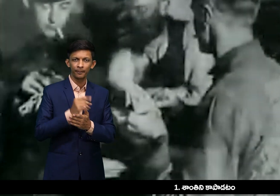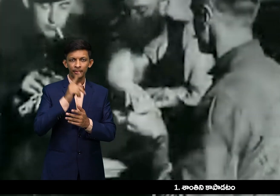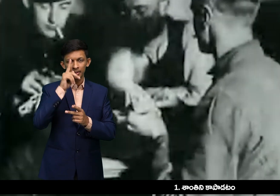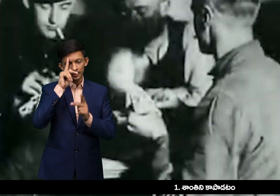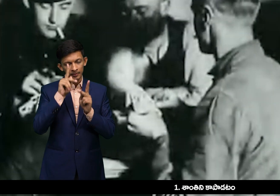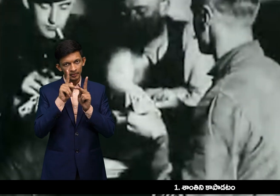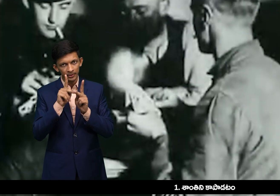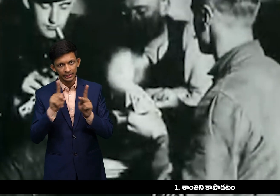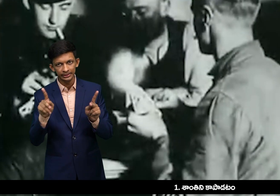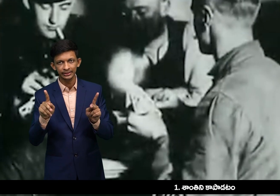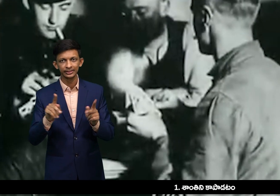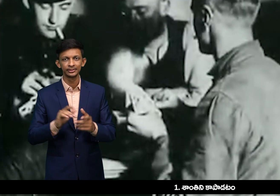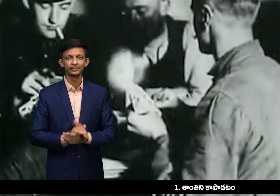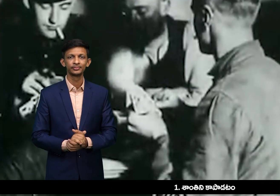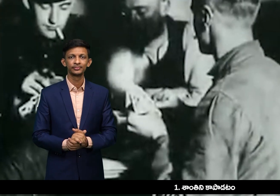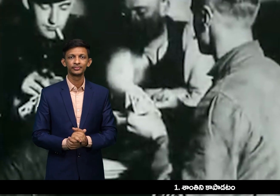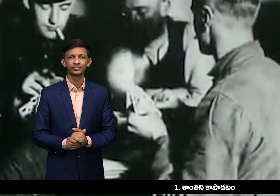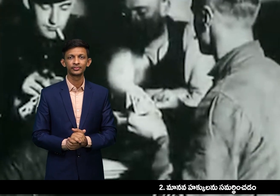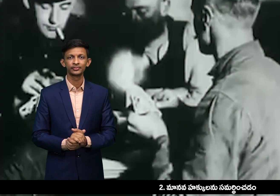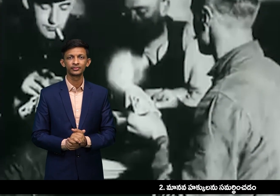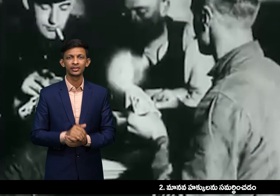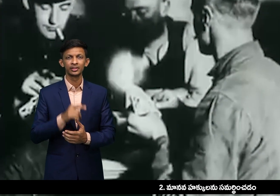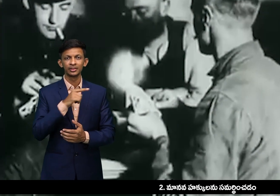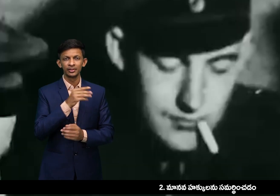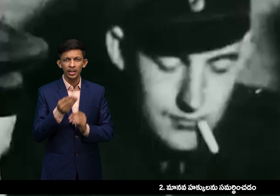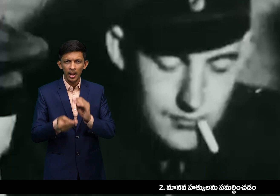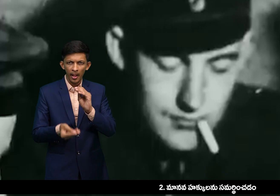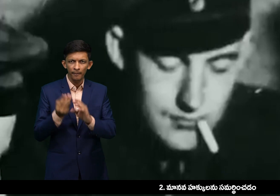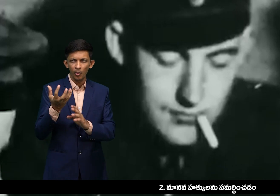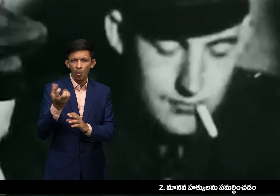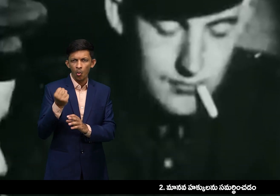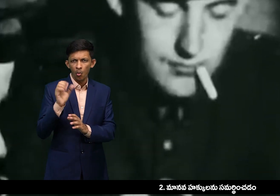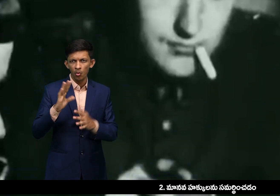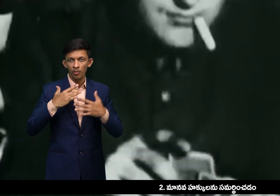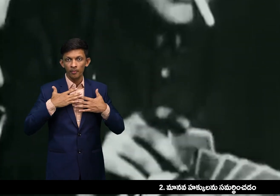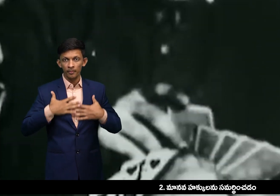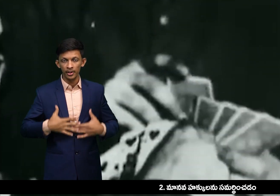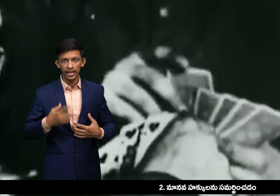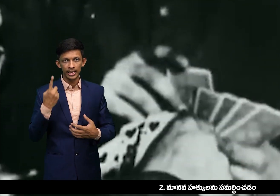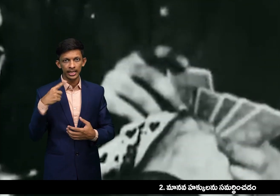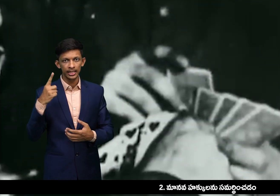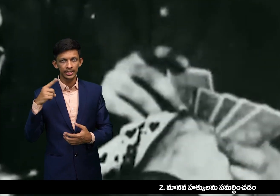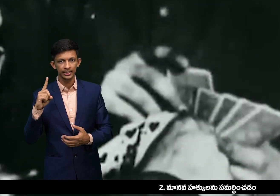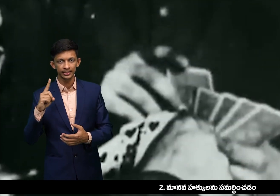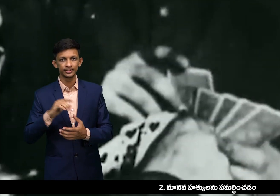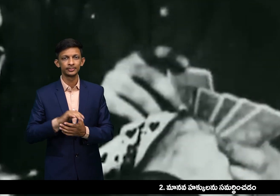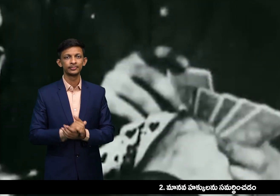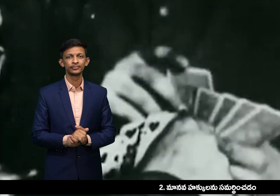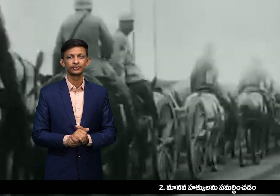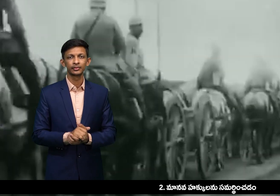1. శాంతిని కాపాడటం. 2. మానవ హక్కులను సమర్థించడం.